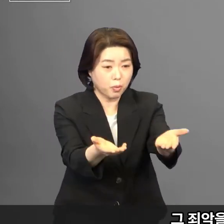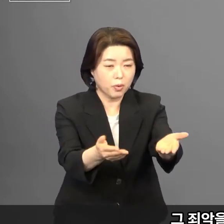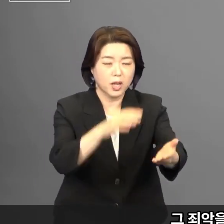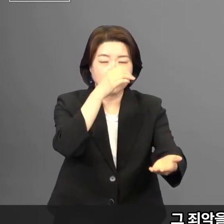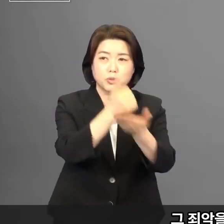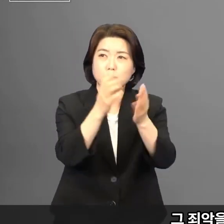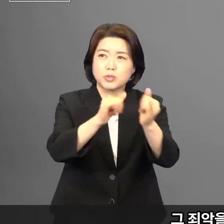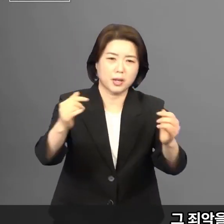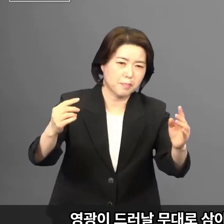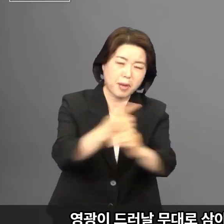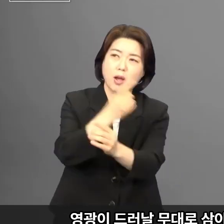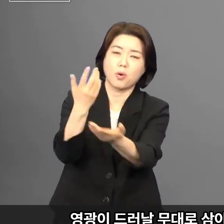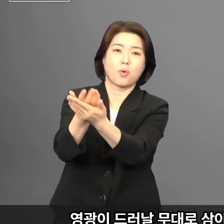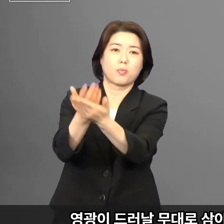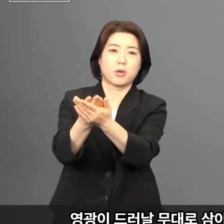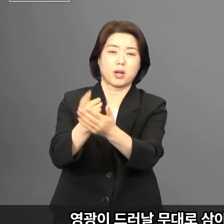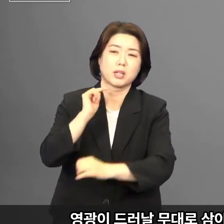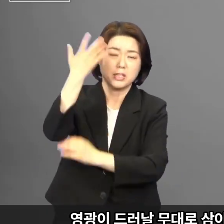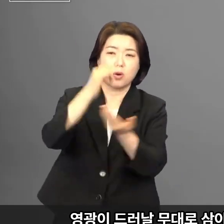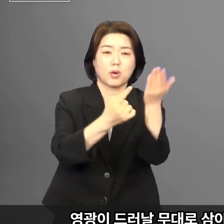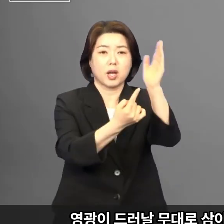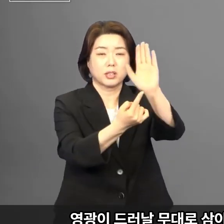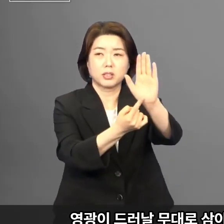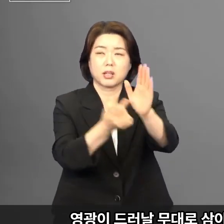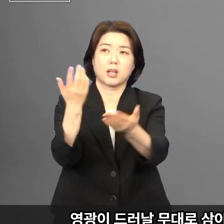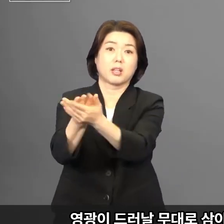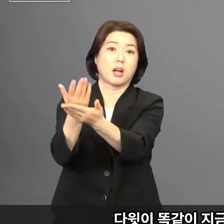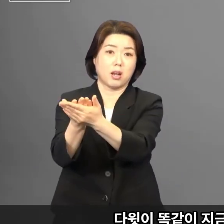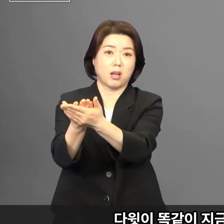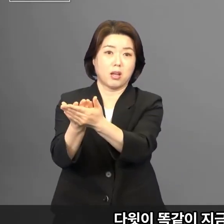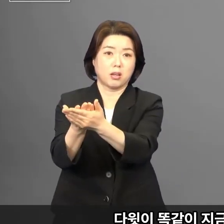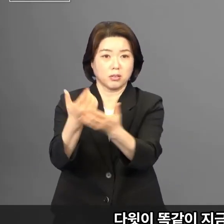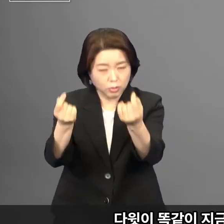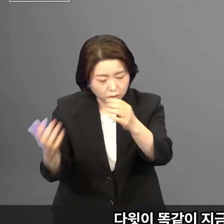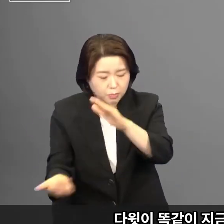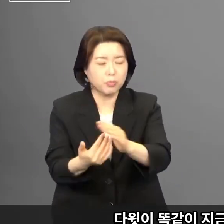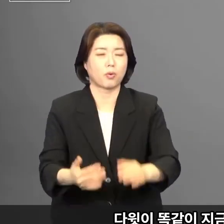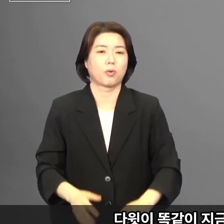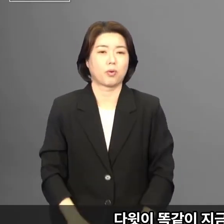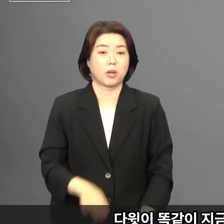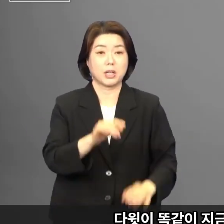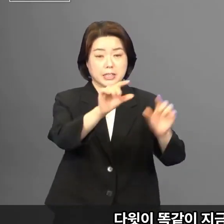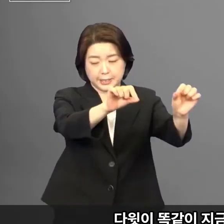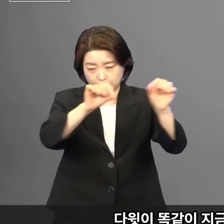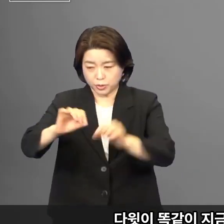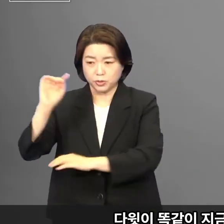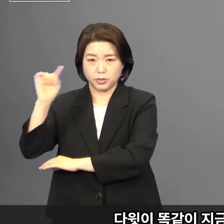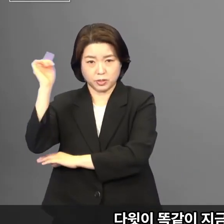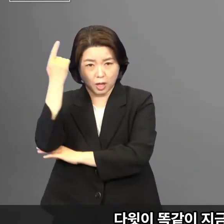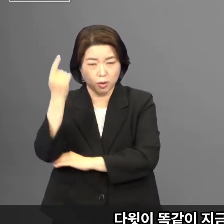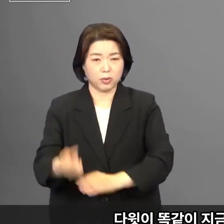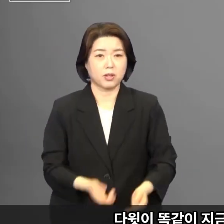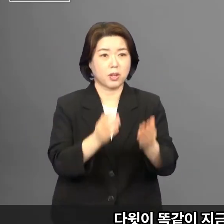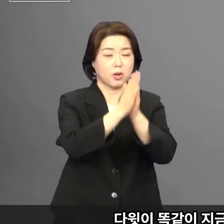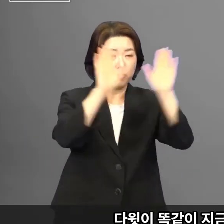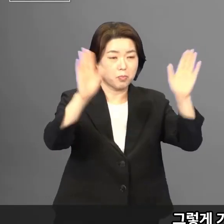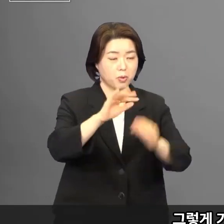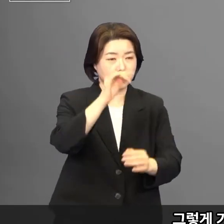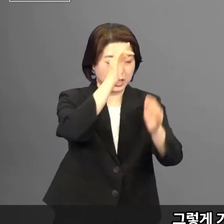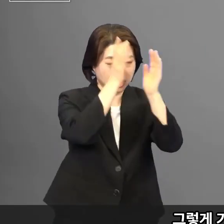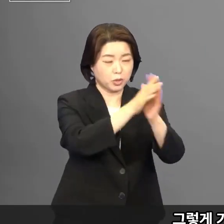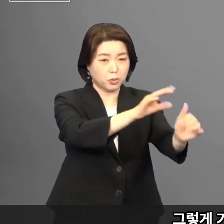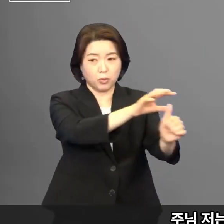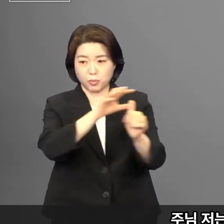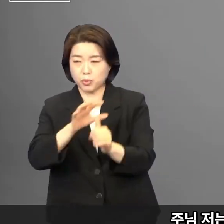죄악을 오히려 바꾸어 영광이 드러날 무대로 삼아달라고 했더니 그렇게 된 거예요. 다윗이 똑같이 지금 모세의 기도를 이용하여